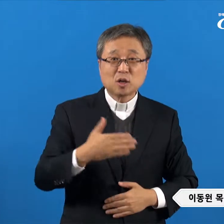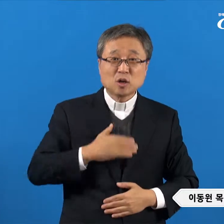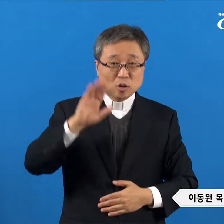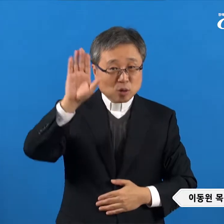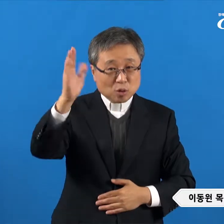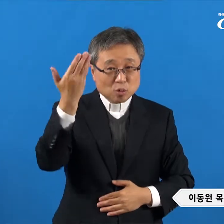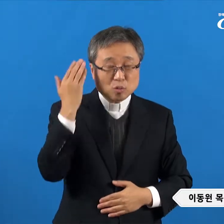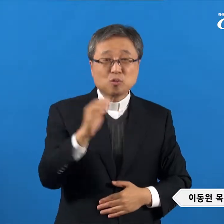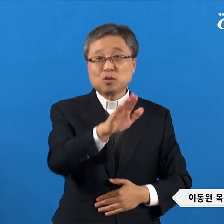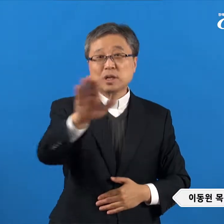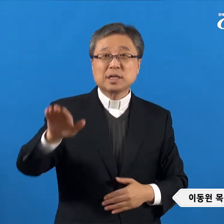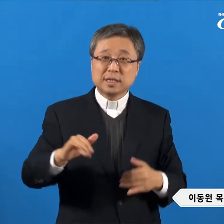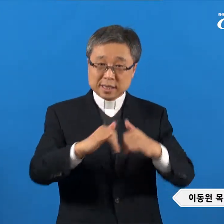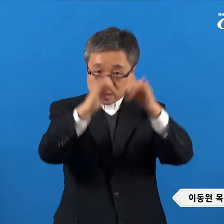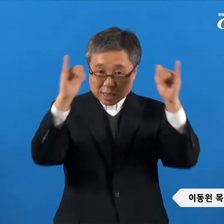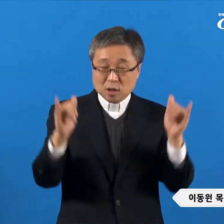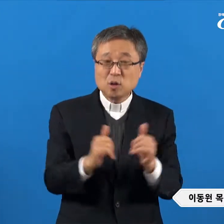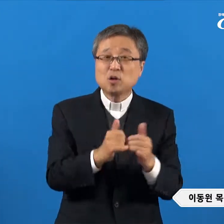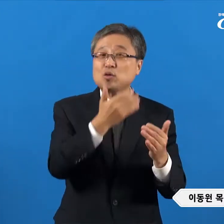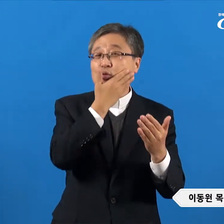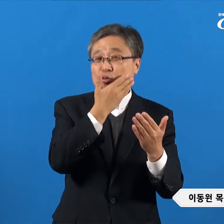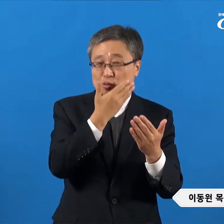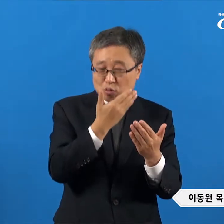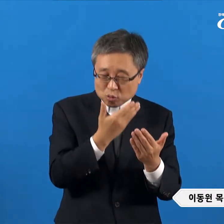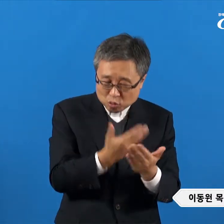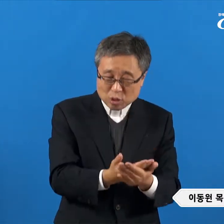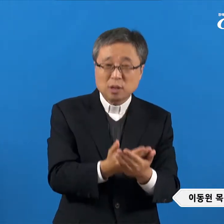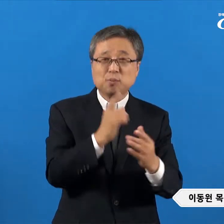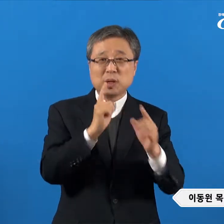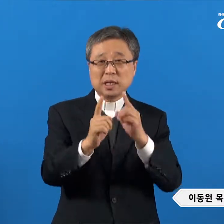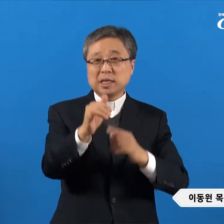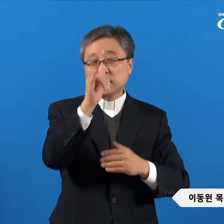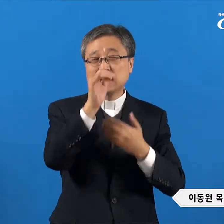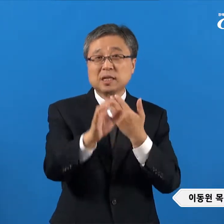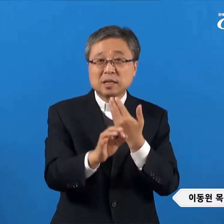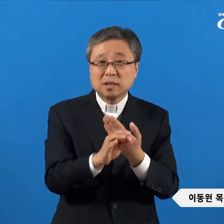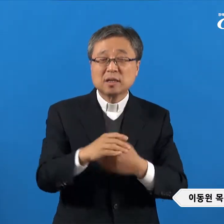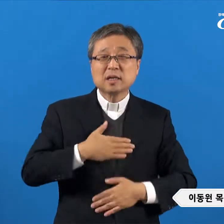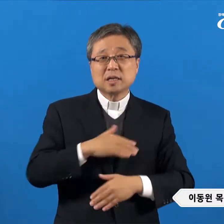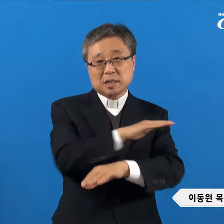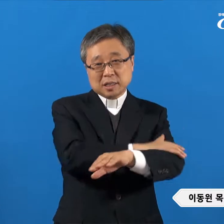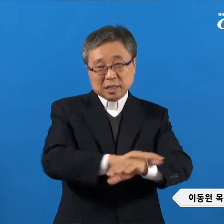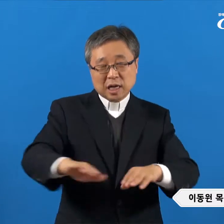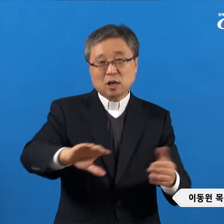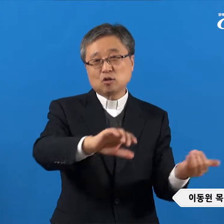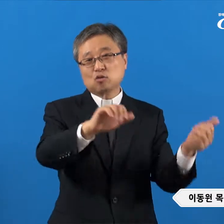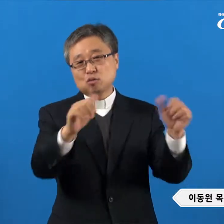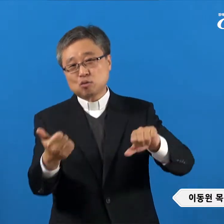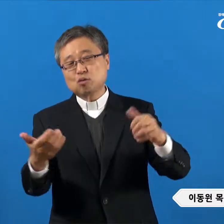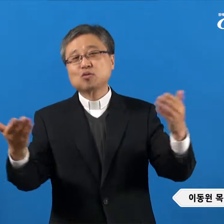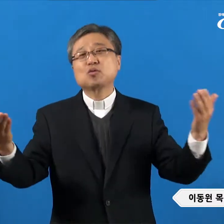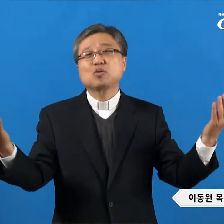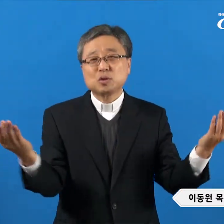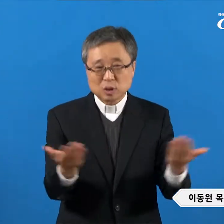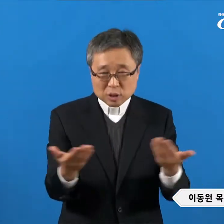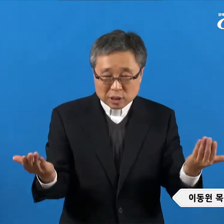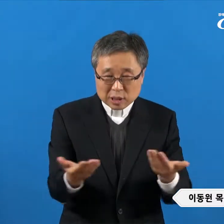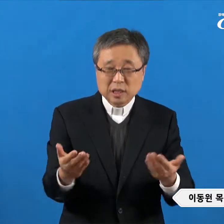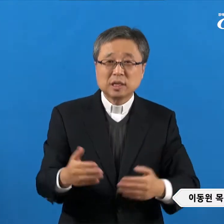요즘 우리 사회의 중요한 한 화두로 떠오르는 것이 있다면 잘 죽는 일입니다. 소위 well dying이에요.